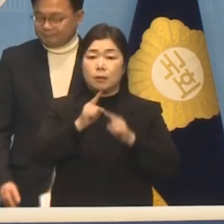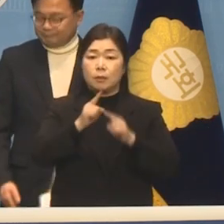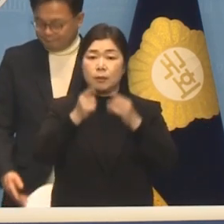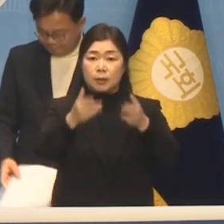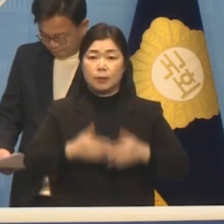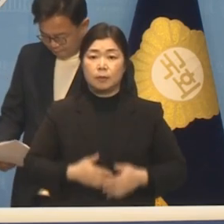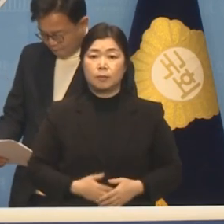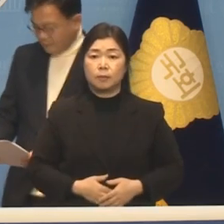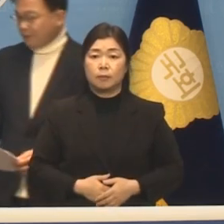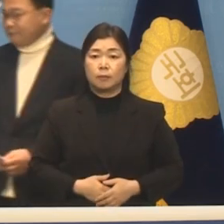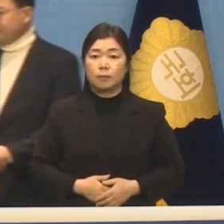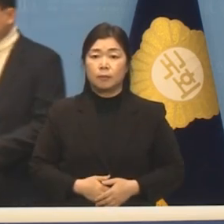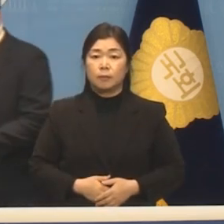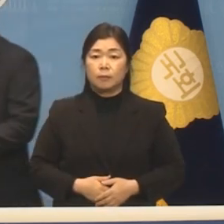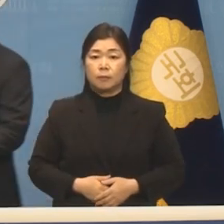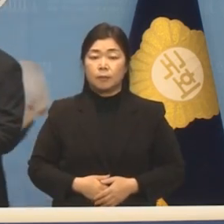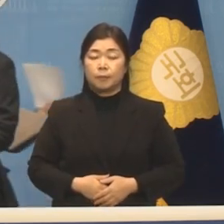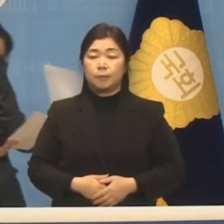섰습니다.